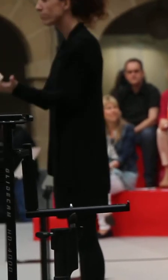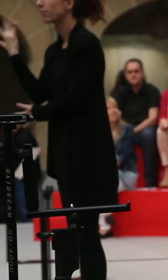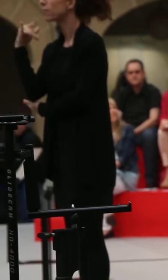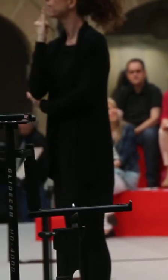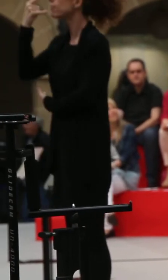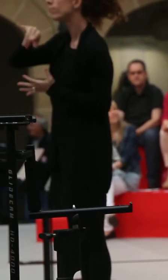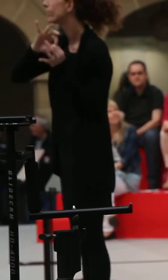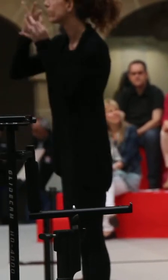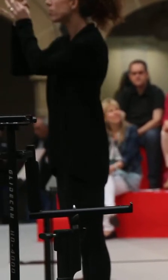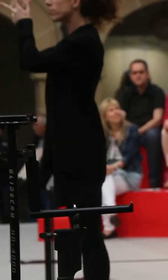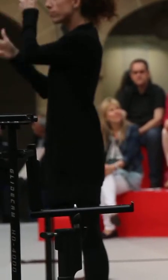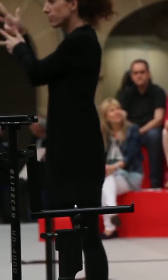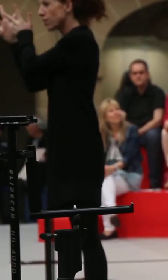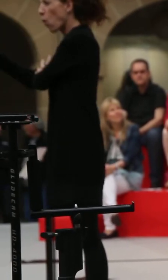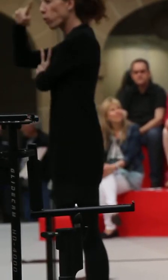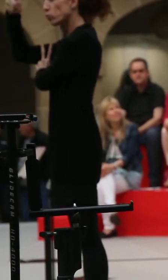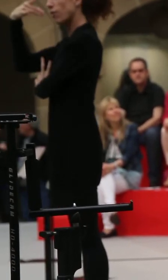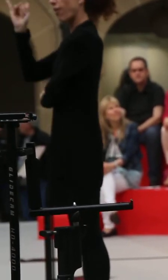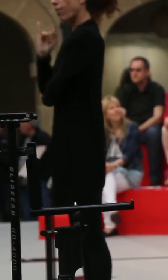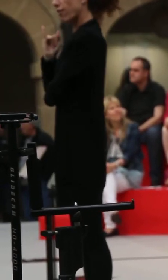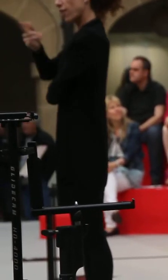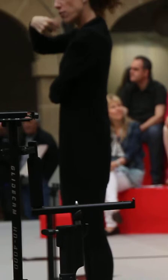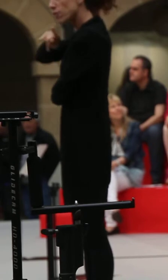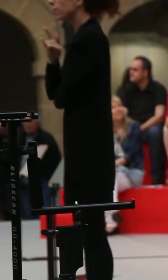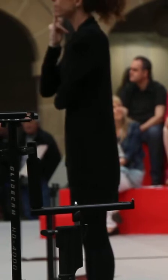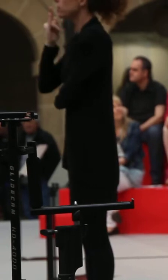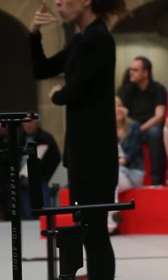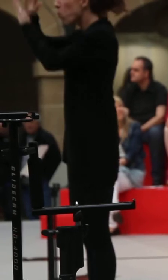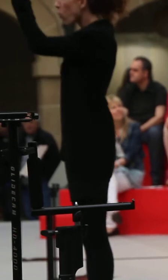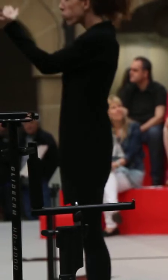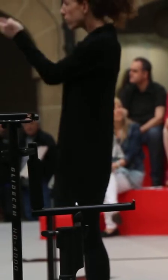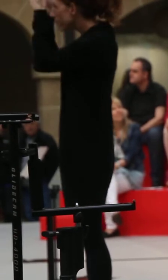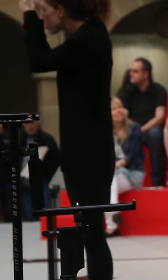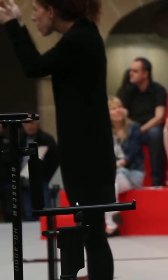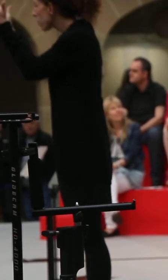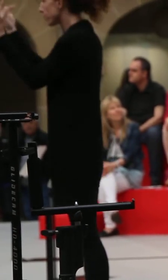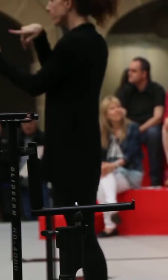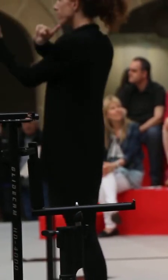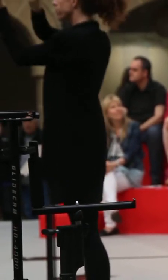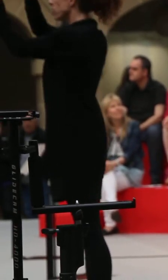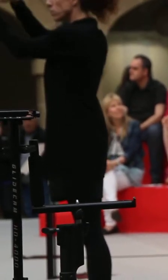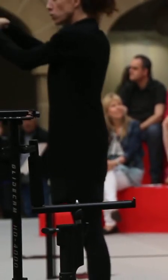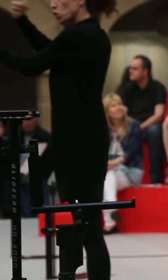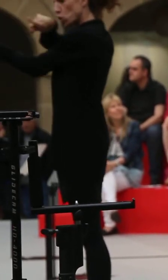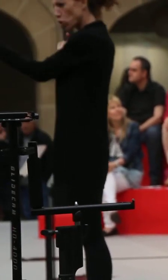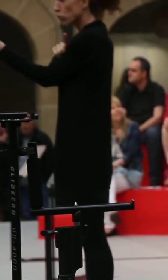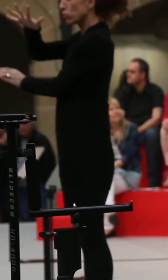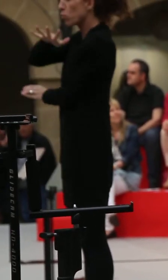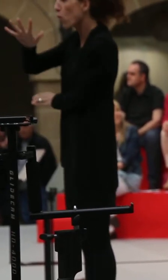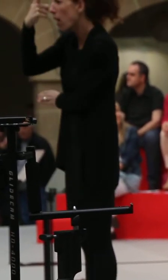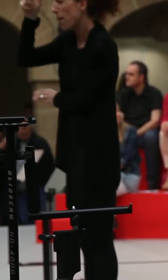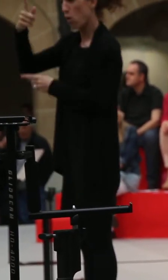en Euskadi, en su identidad y en su cultura. Un Getxo abierto al mundo. Un Getxo que responda en sus equipamientos y servicios a